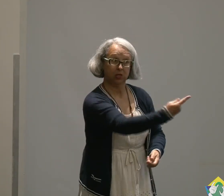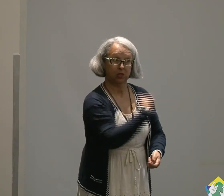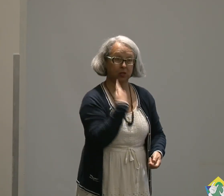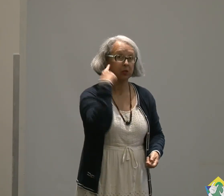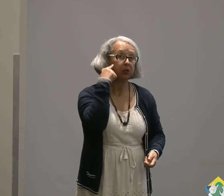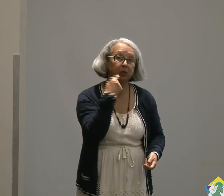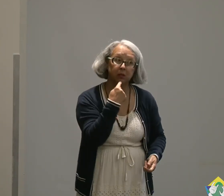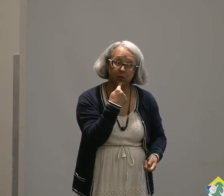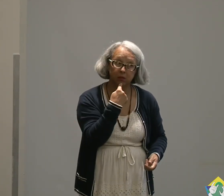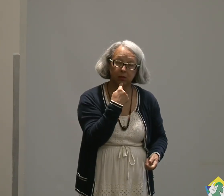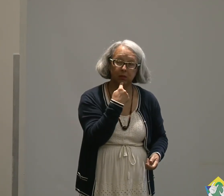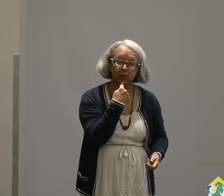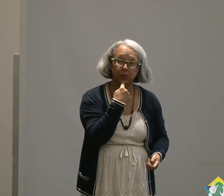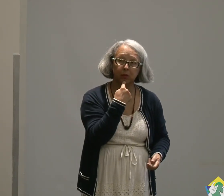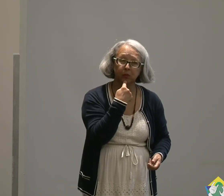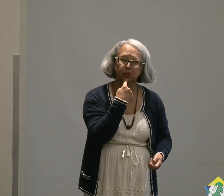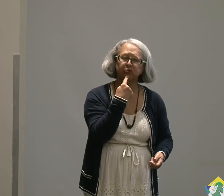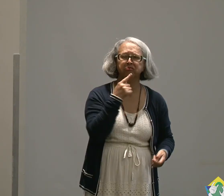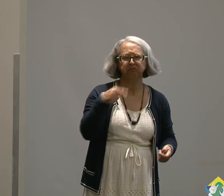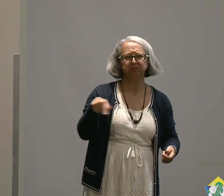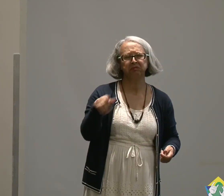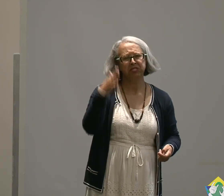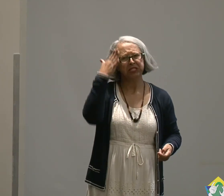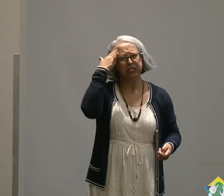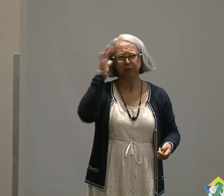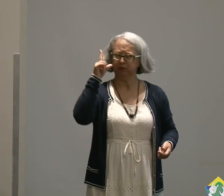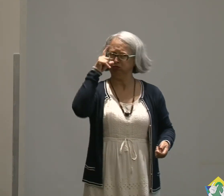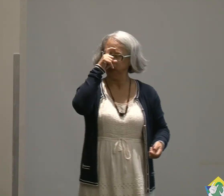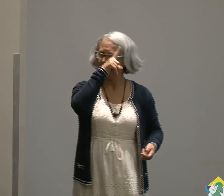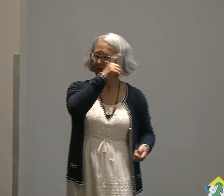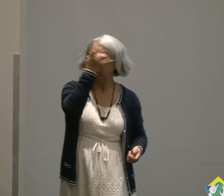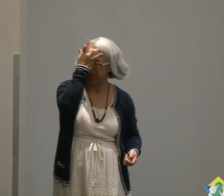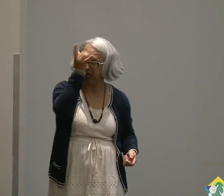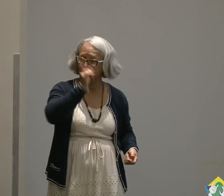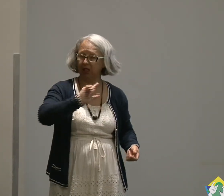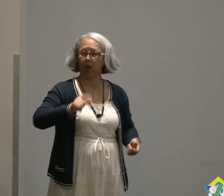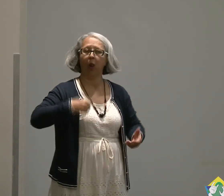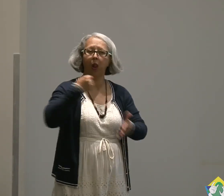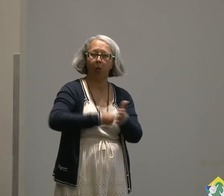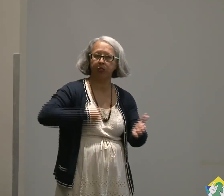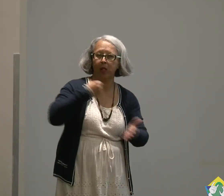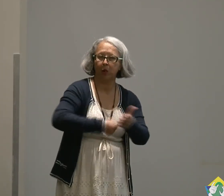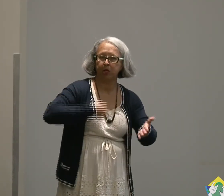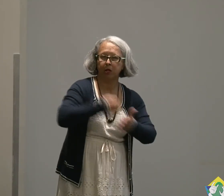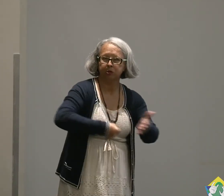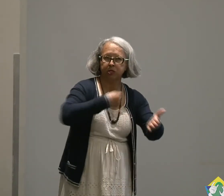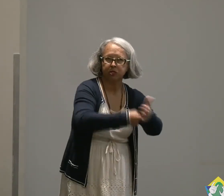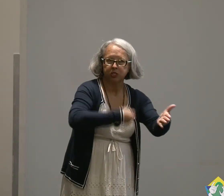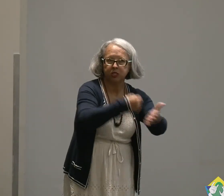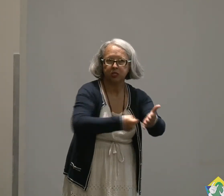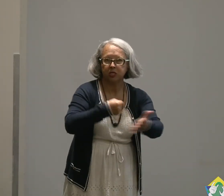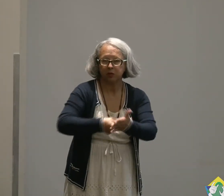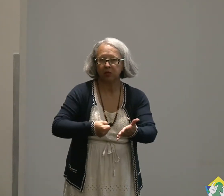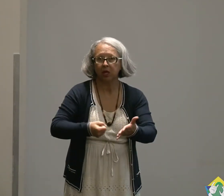É necessário que nós, surdos, sabemos as dificuldades e que envolve muita luta